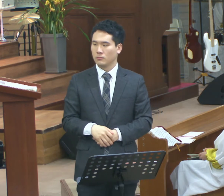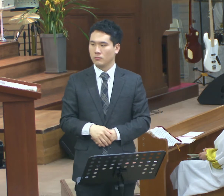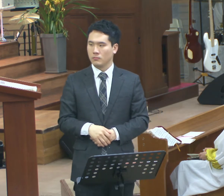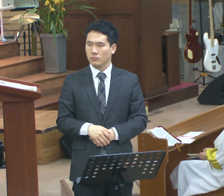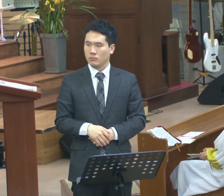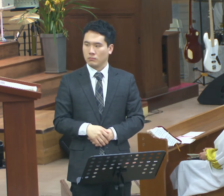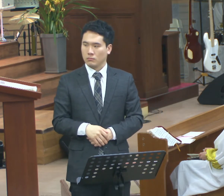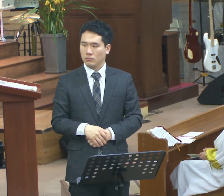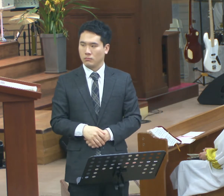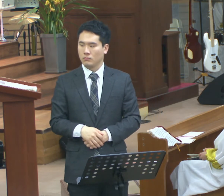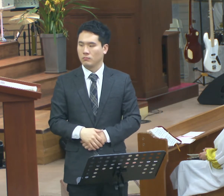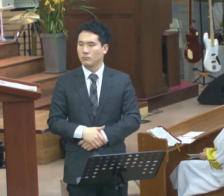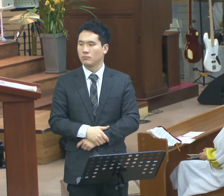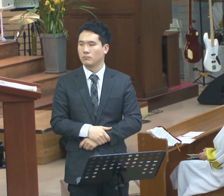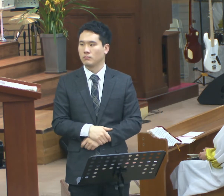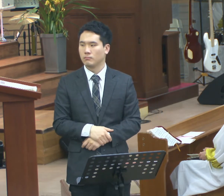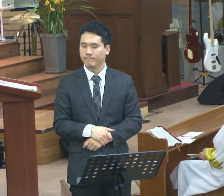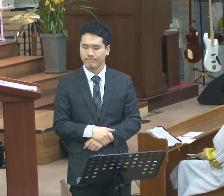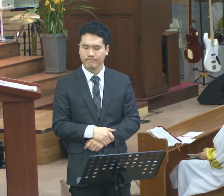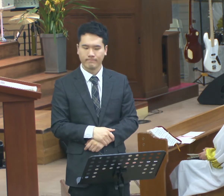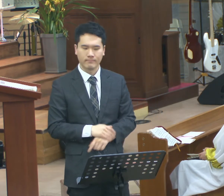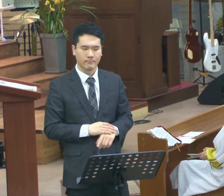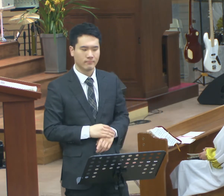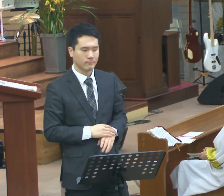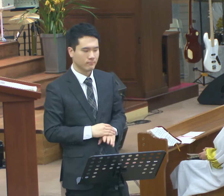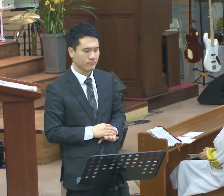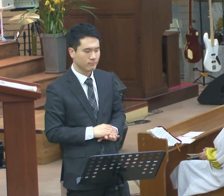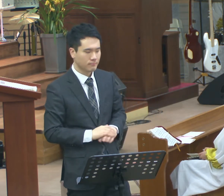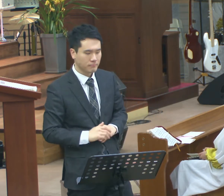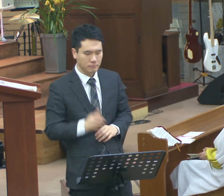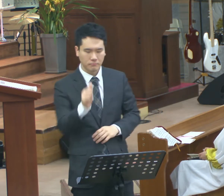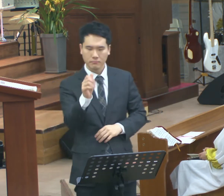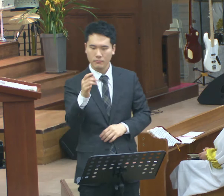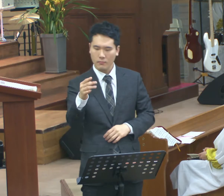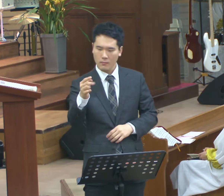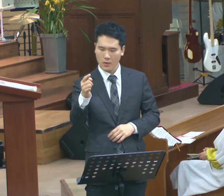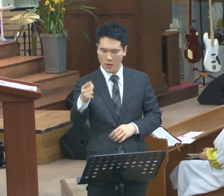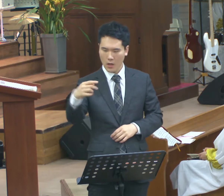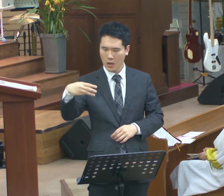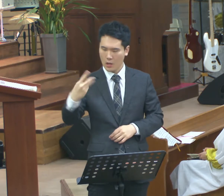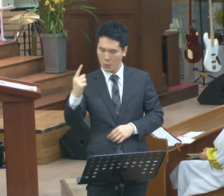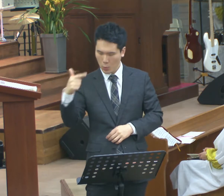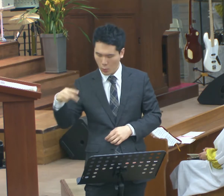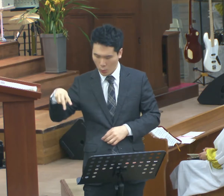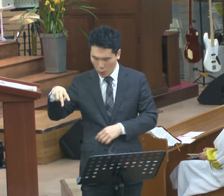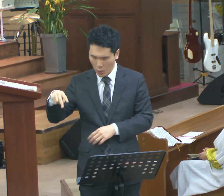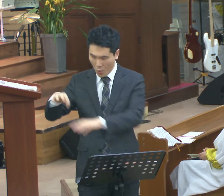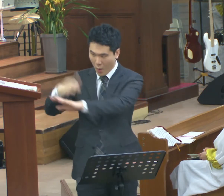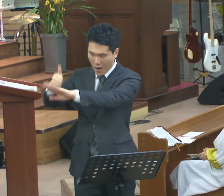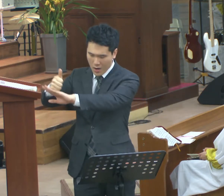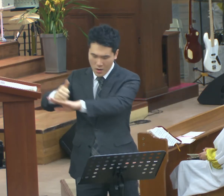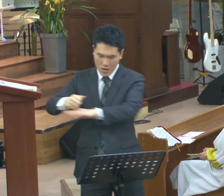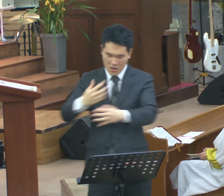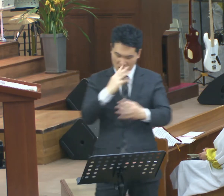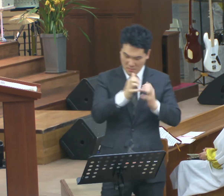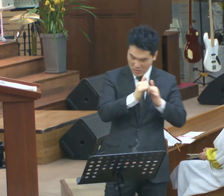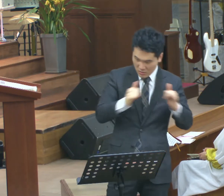아닌데, 그게 아닌데 흐뭇하게 해주려고 헤롯은 그 얘기를 듣고 내가 신일지도 몰라 하고 착각하고 있어. 그날 밤에